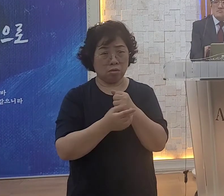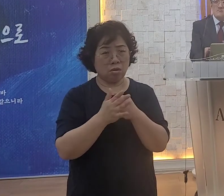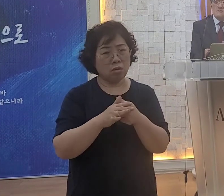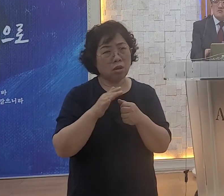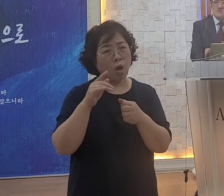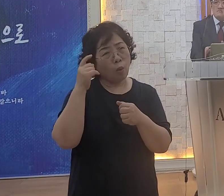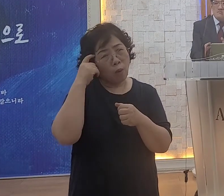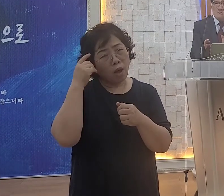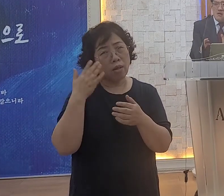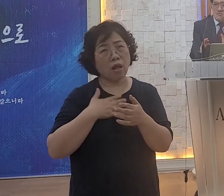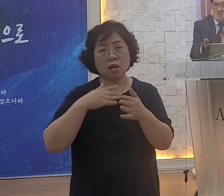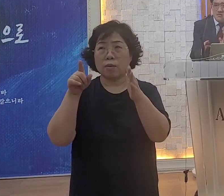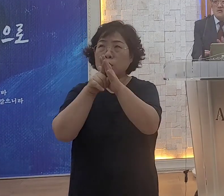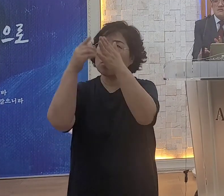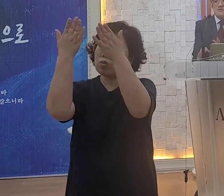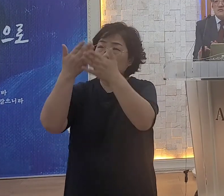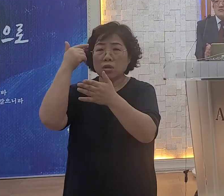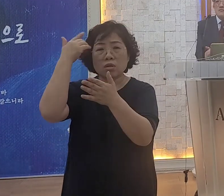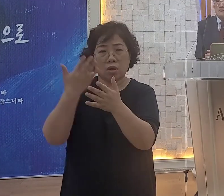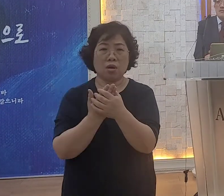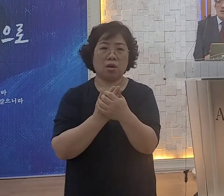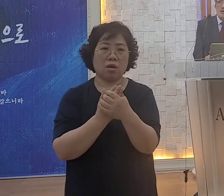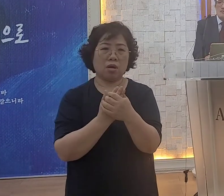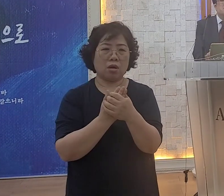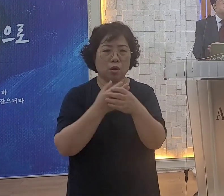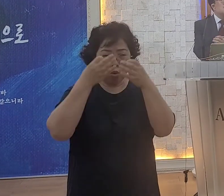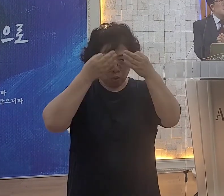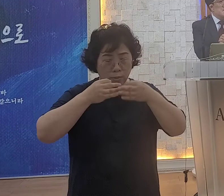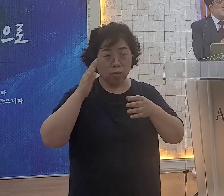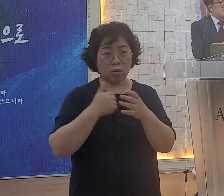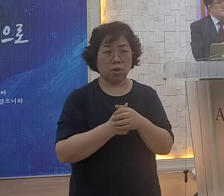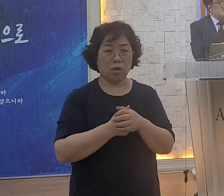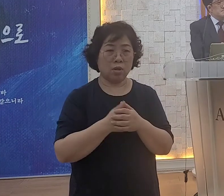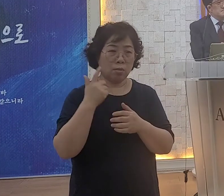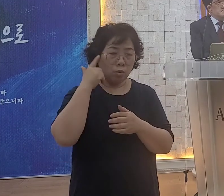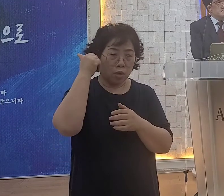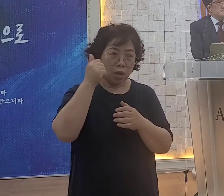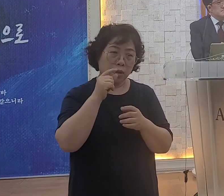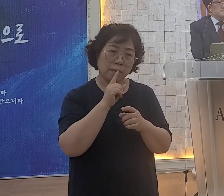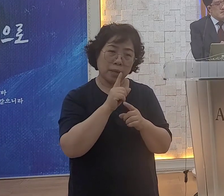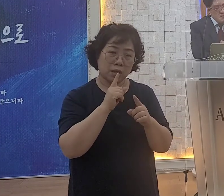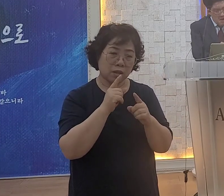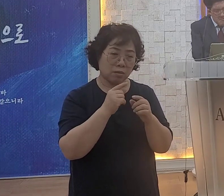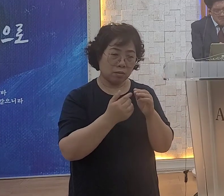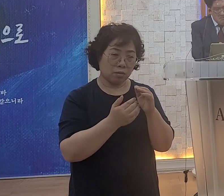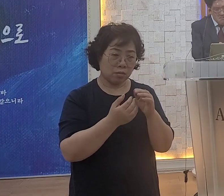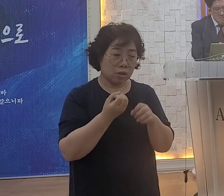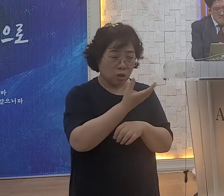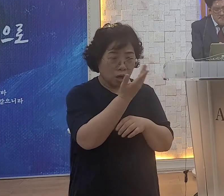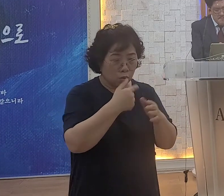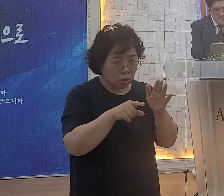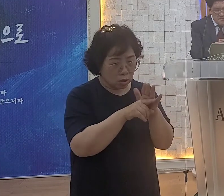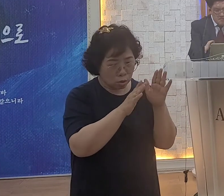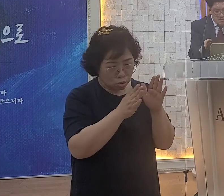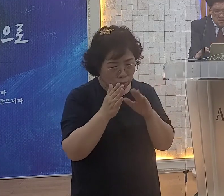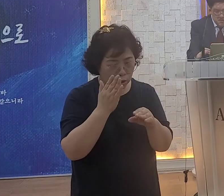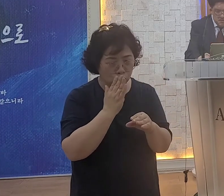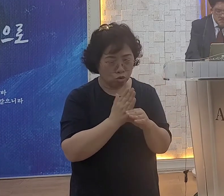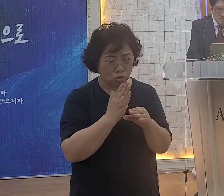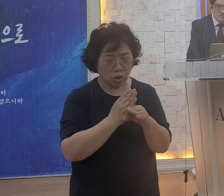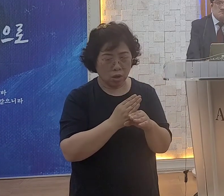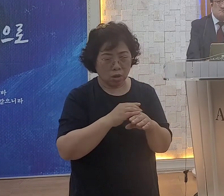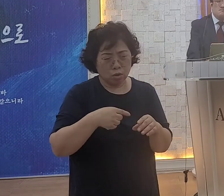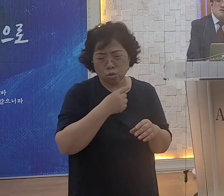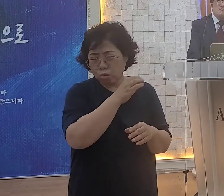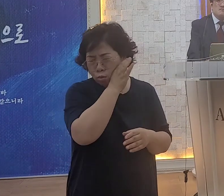이 말씀을 보면서 저도 오늘 말씀을 전해야 되는데 너무 부끄러운 거예요. 그런가 하면 또